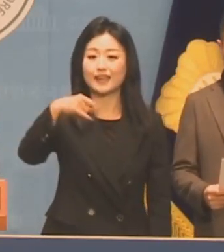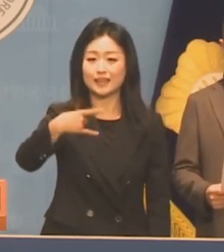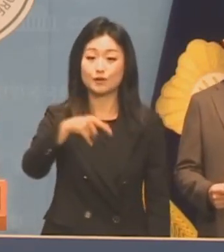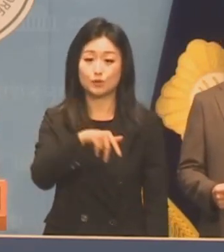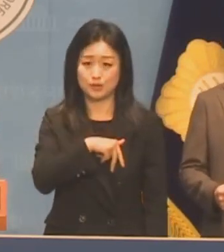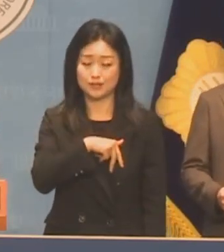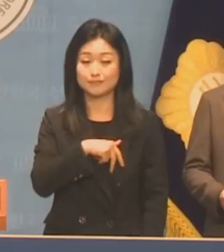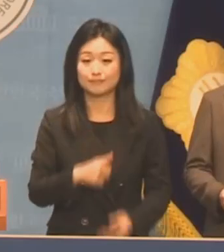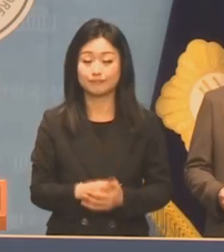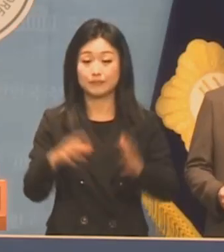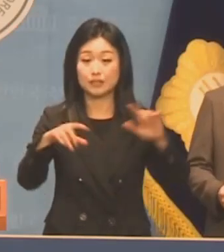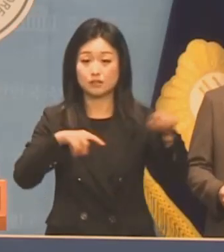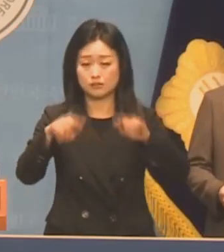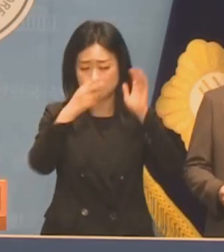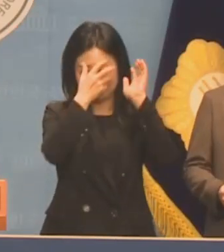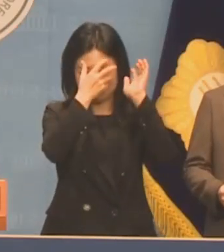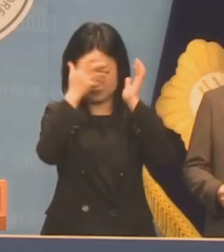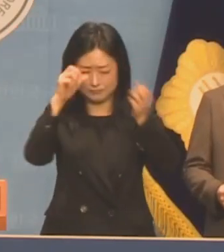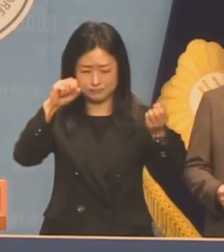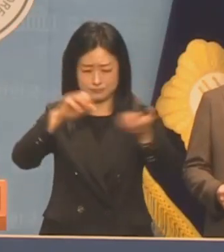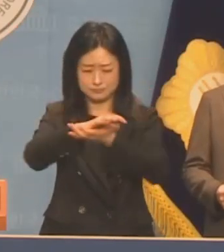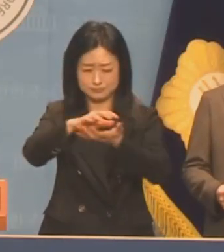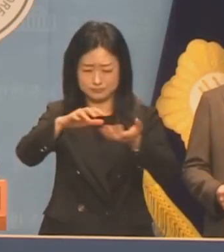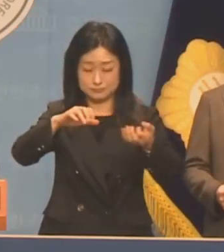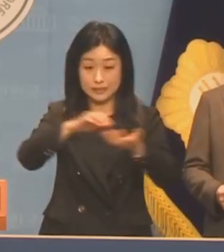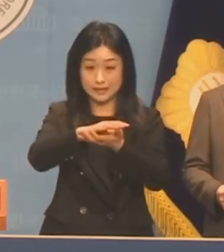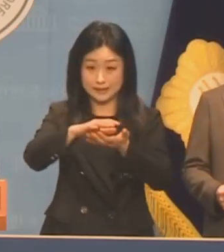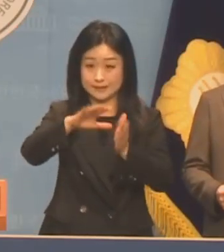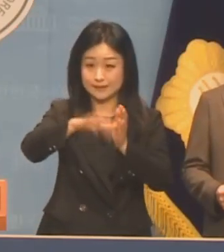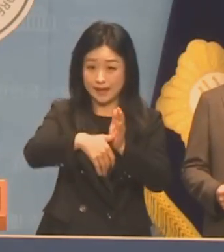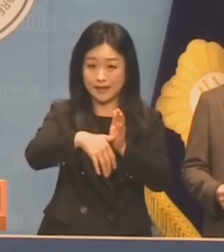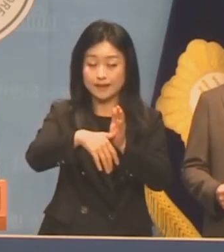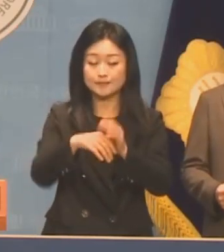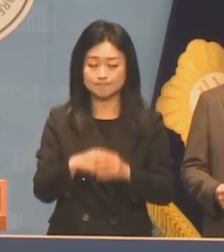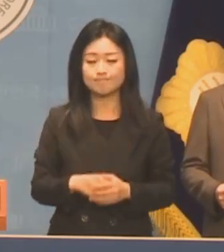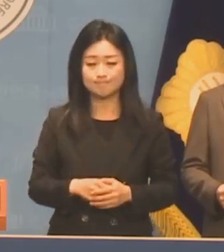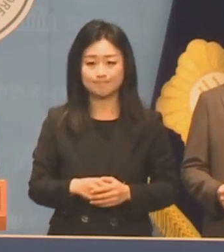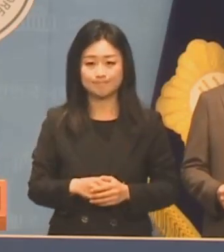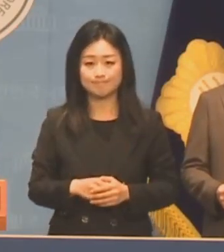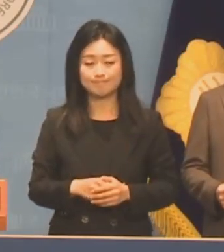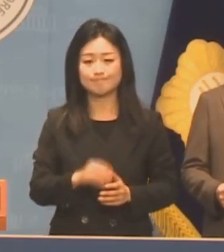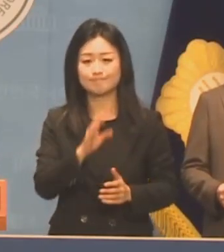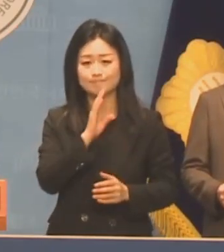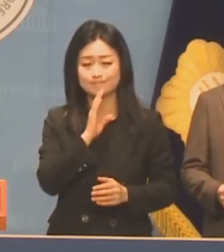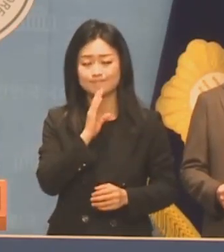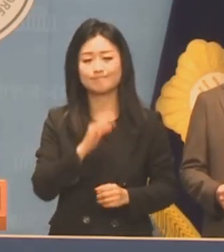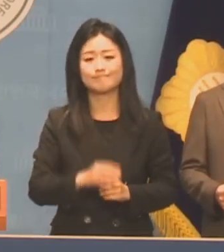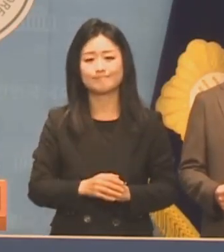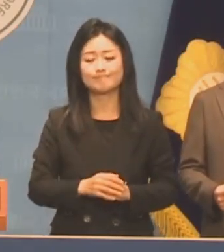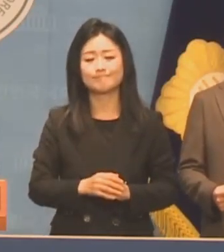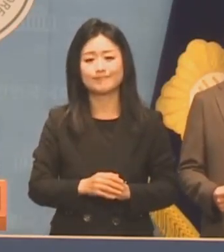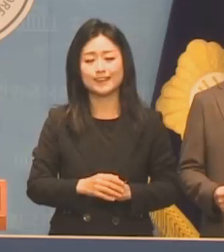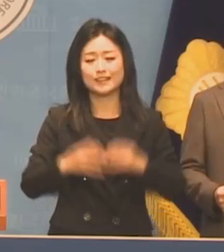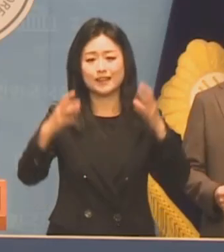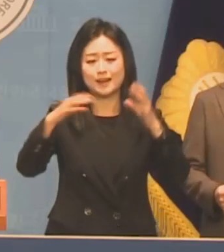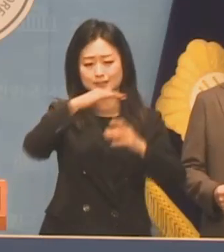정치적 혼란 속에서 현정 질서를 지켜낸 국민들께 경의를 표합니다.